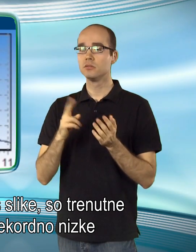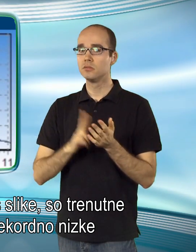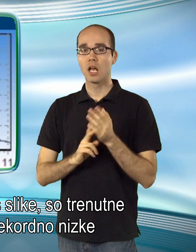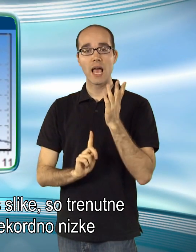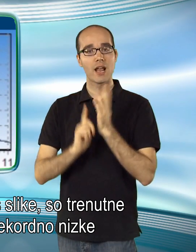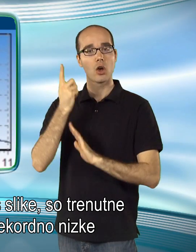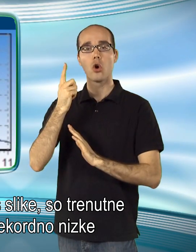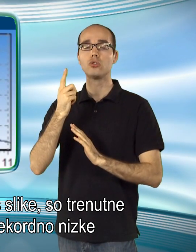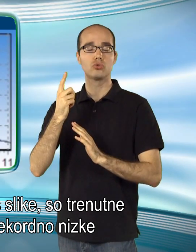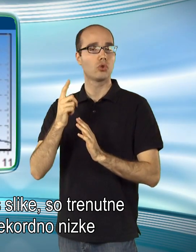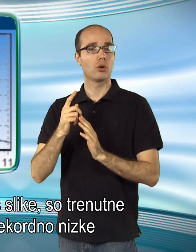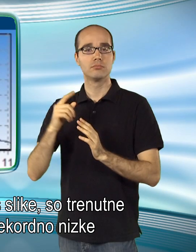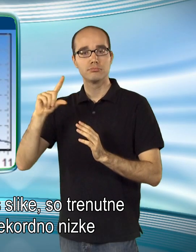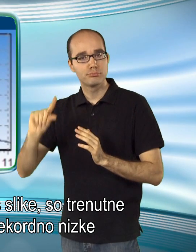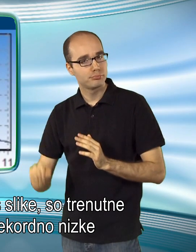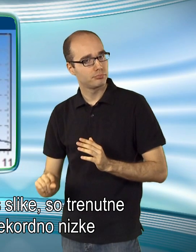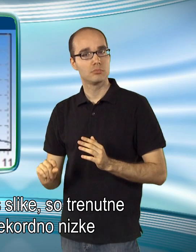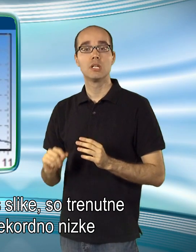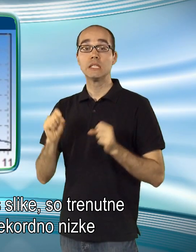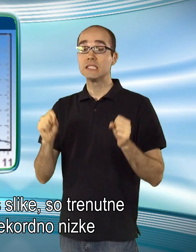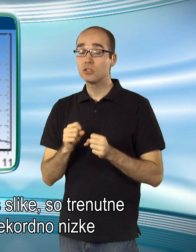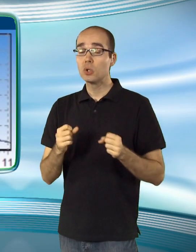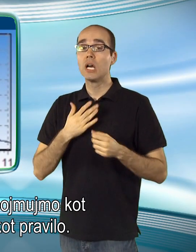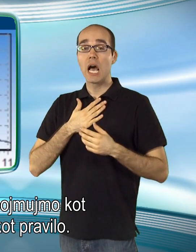raje pojmujmo kot izjemo in ne pravilo.